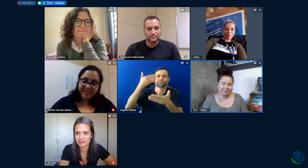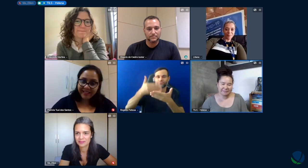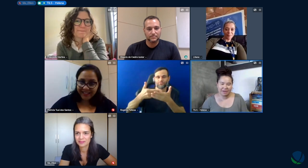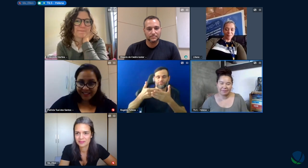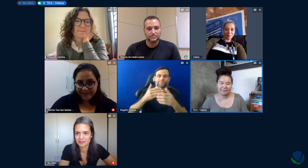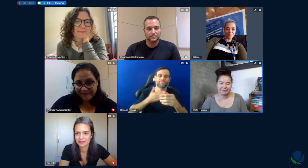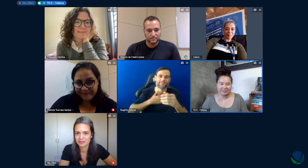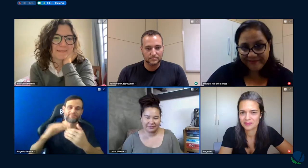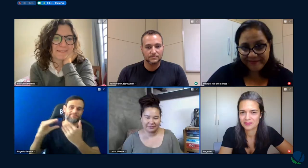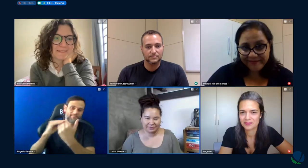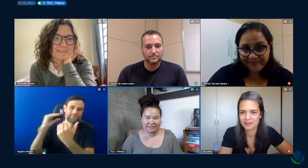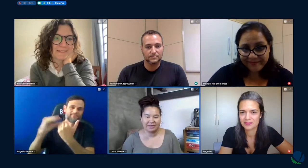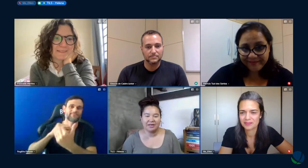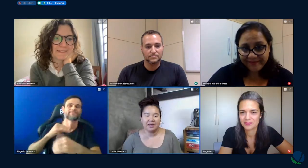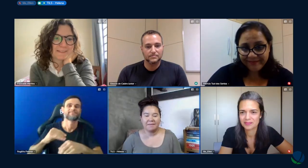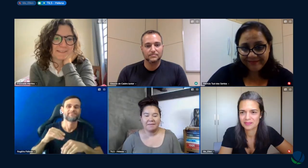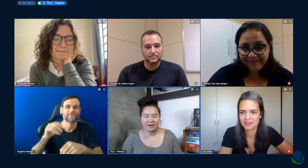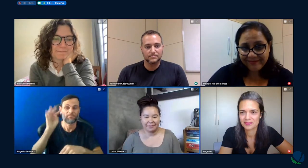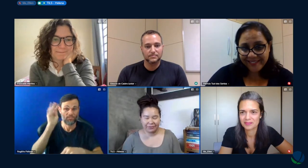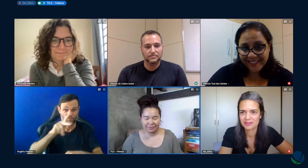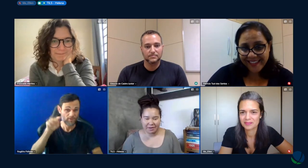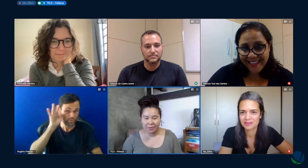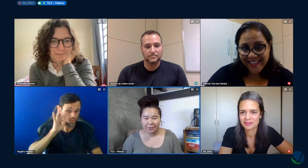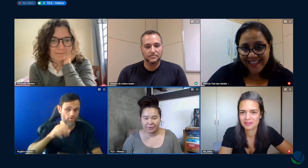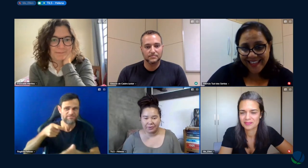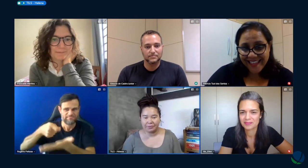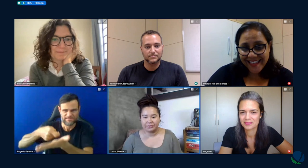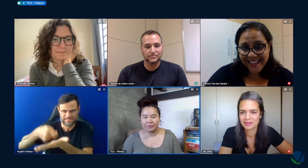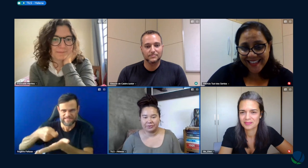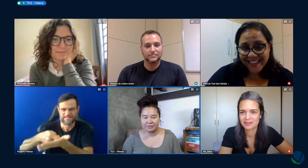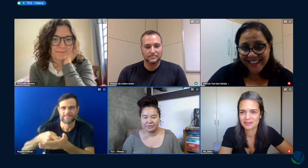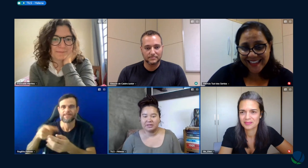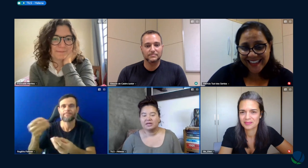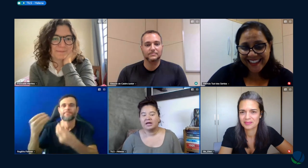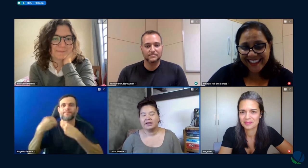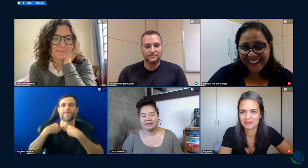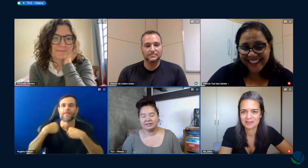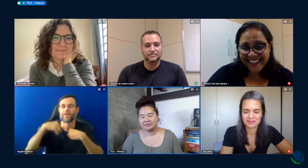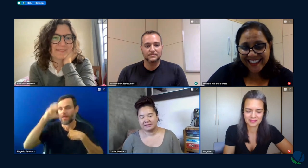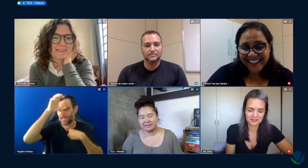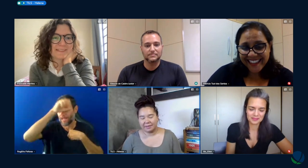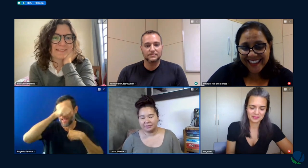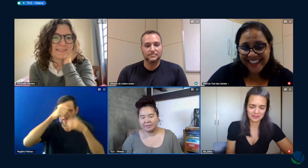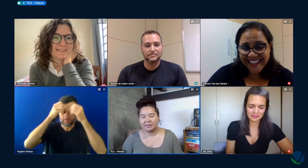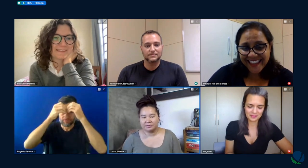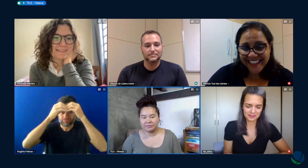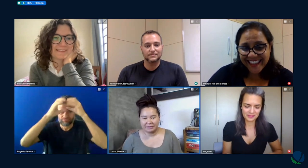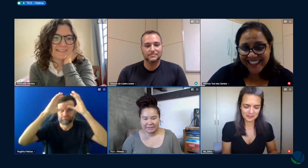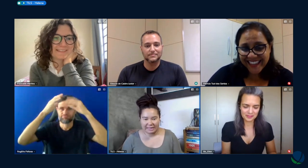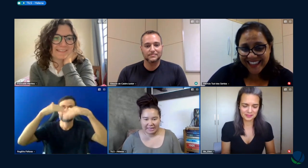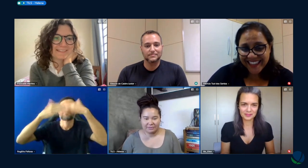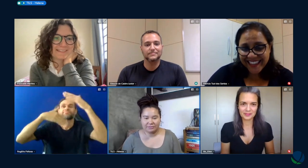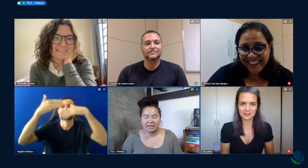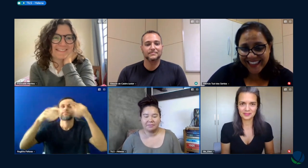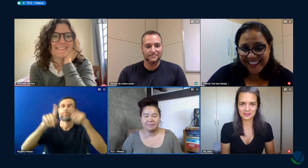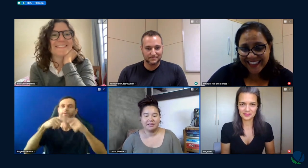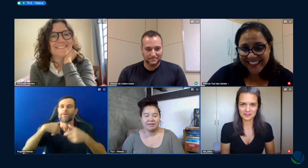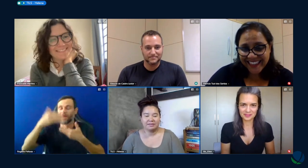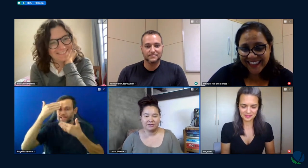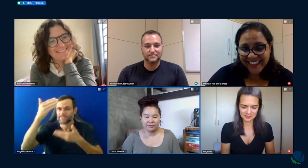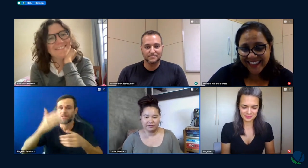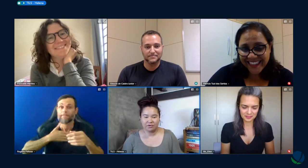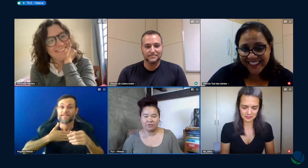muito especial à professora Tuxi, que me acompanhou por todo esse tempo trabalhando no mestrado,